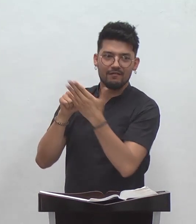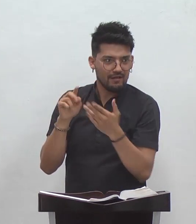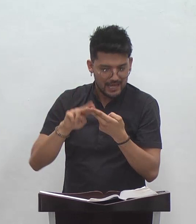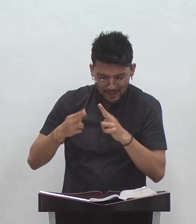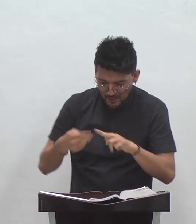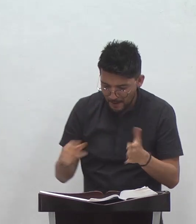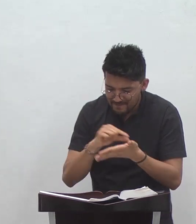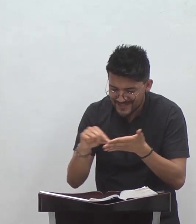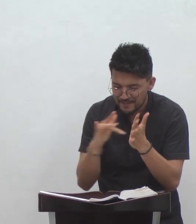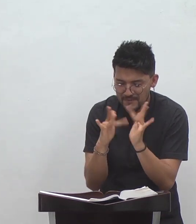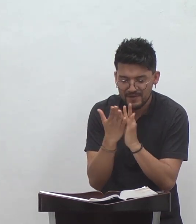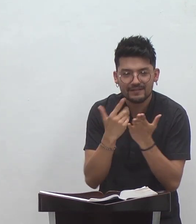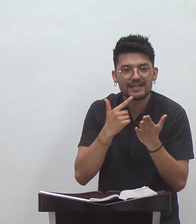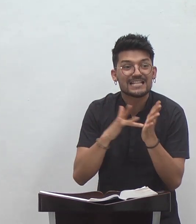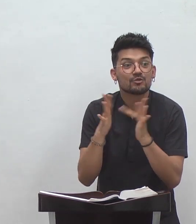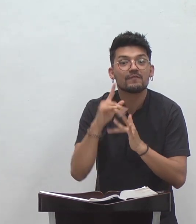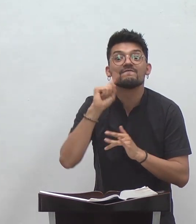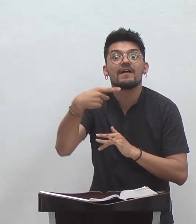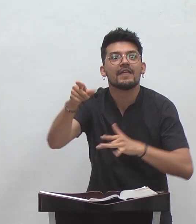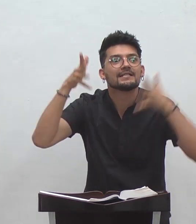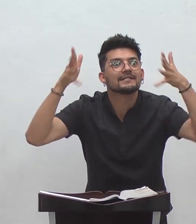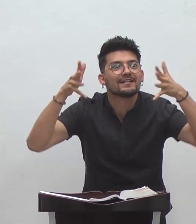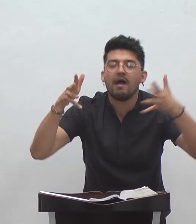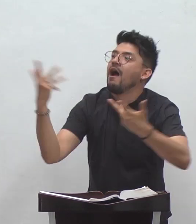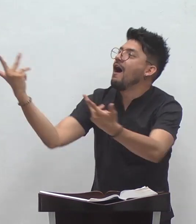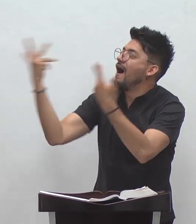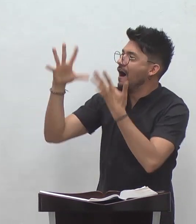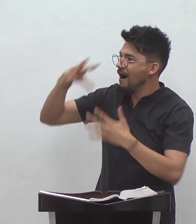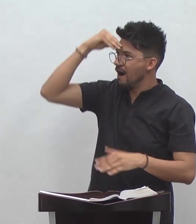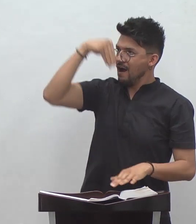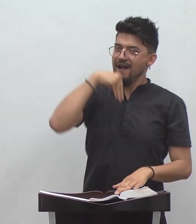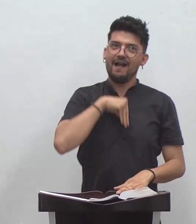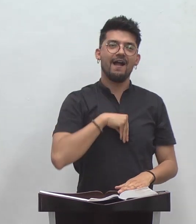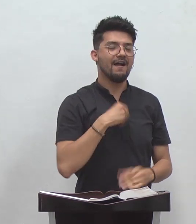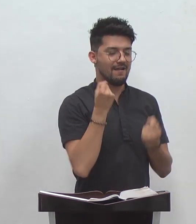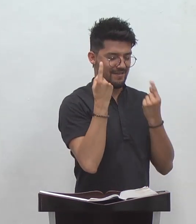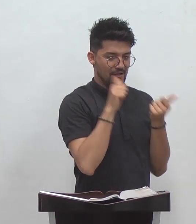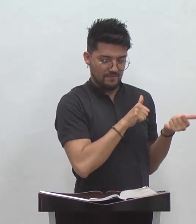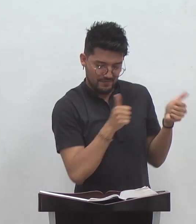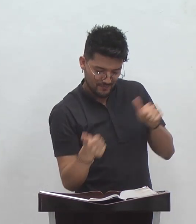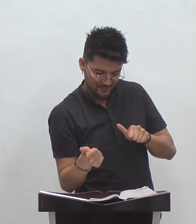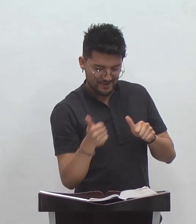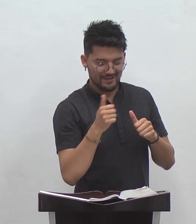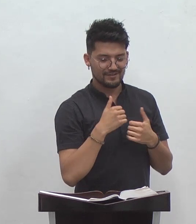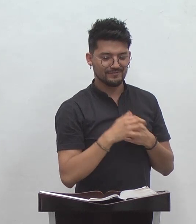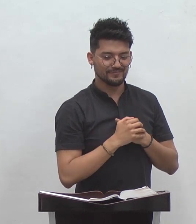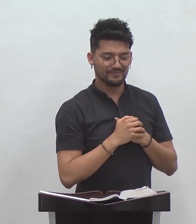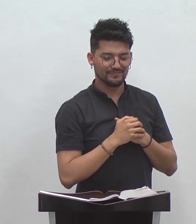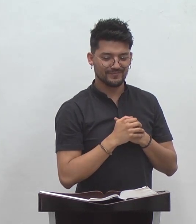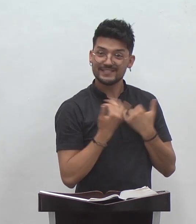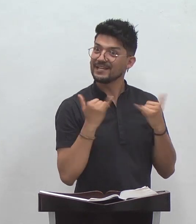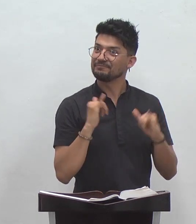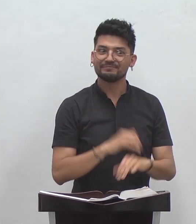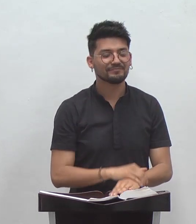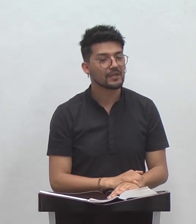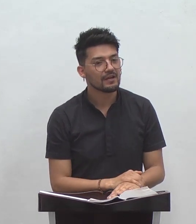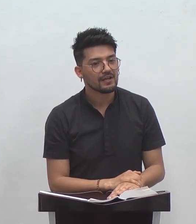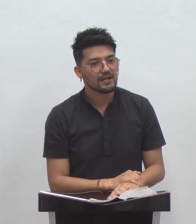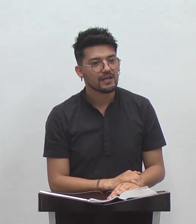papá era mi ejemplo y me mostraba la Biblia y lo que Jesús enseñaba y yo aprendía en mi interior. Así que me bauticé.